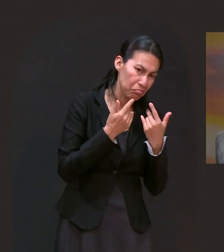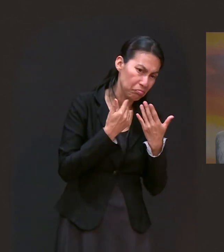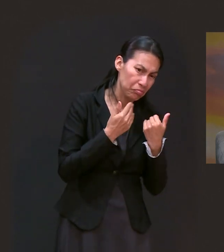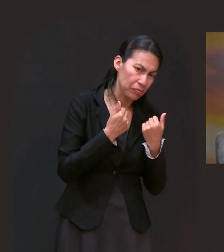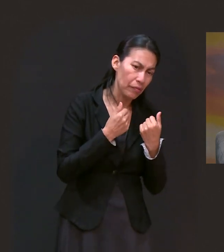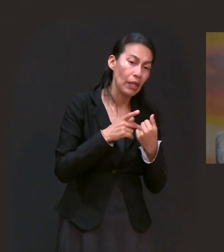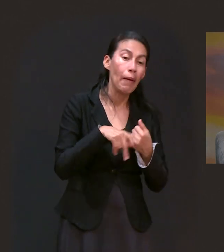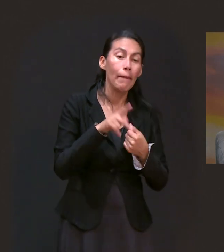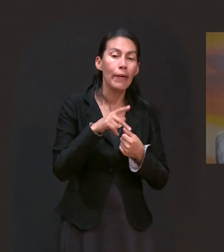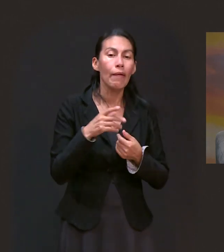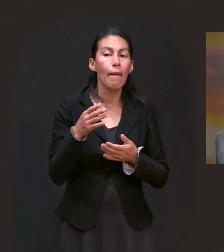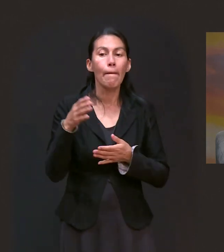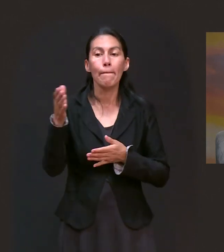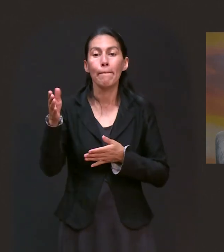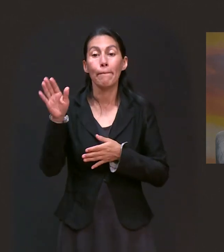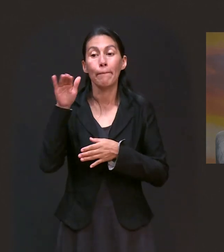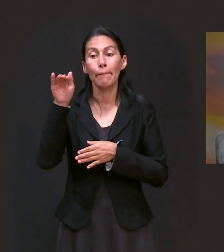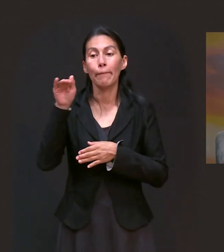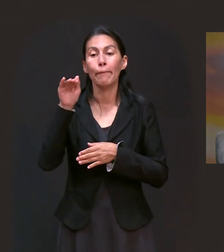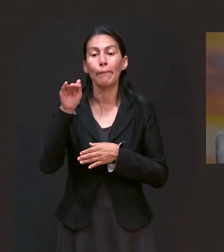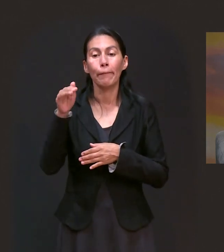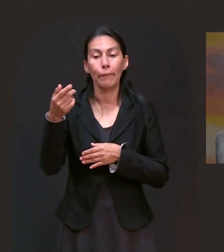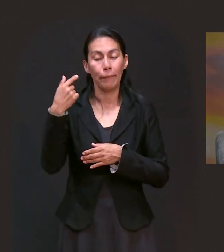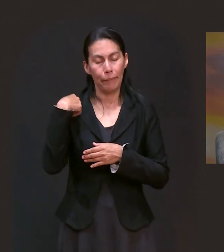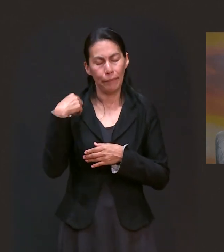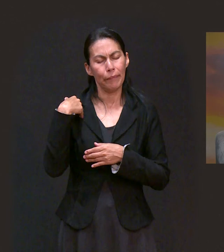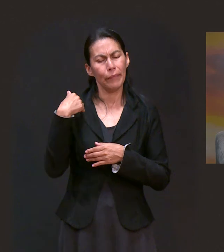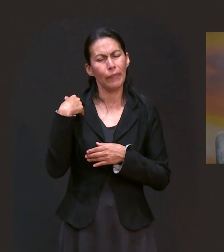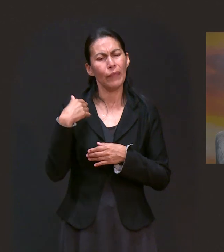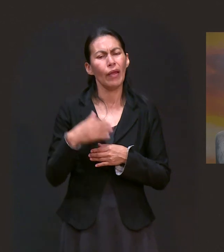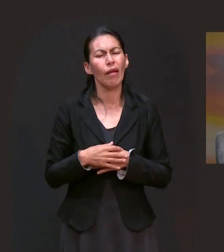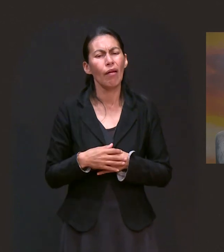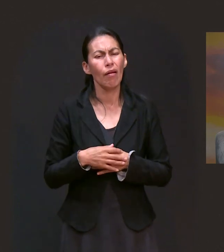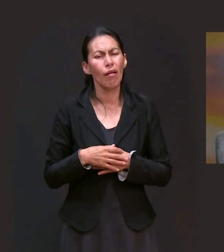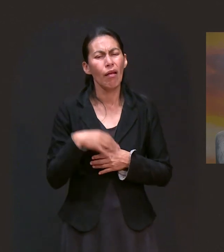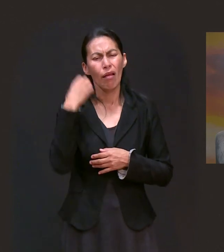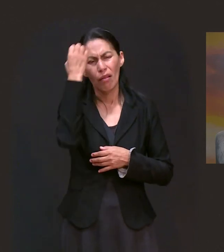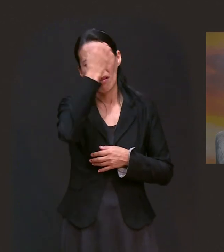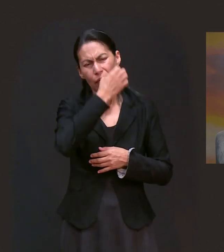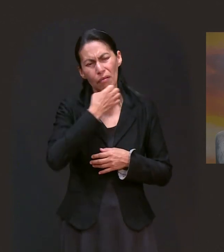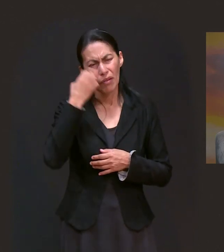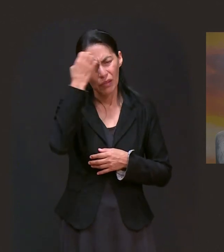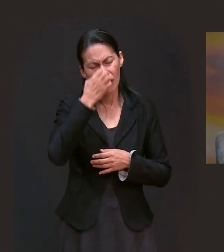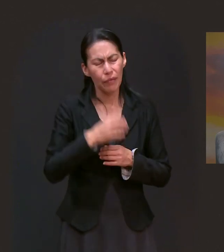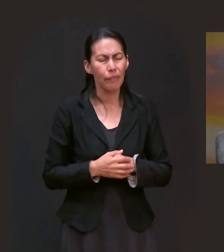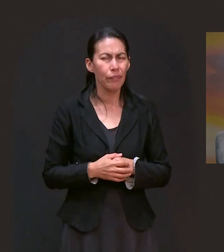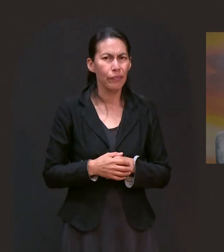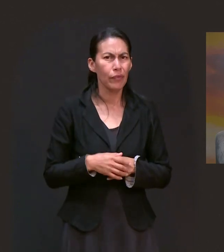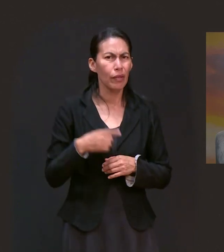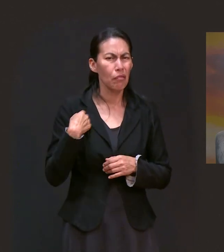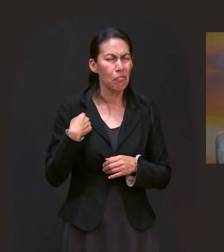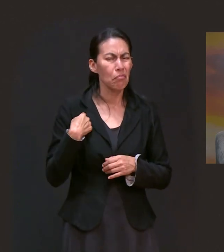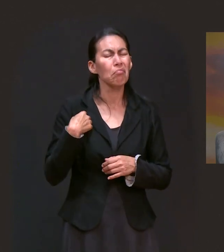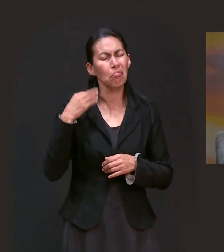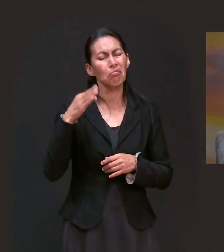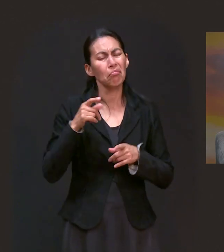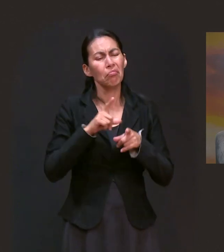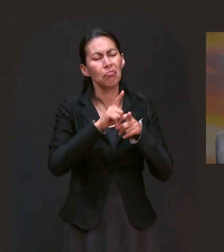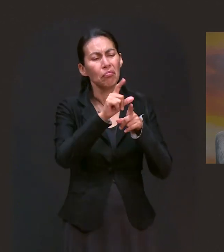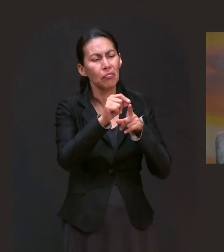no se dio lo de la plaza pero me llamaron en la entrevista y yo fui entonces